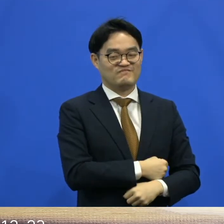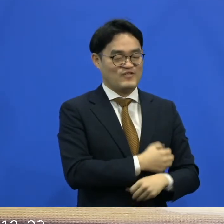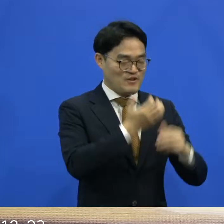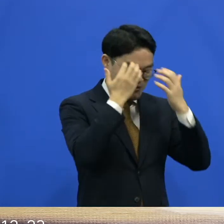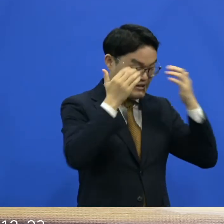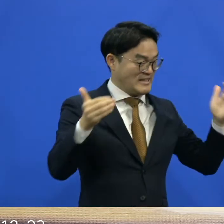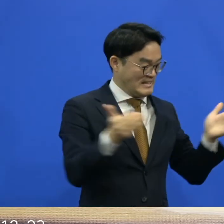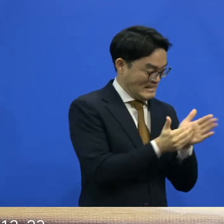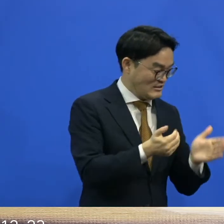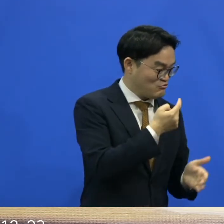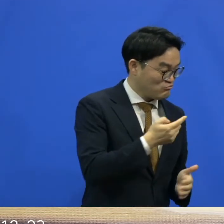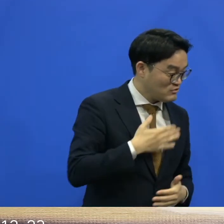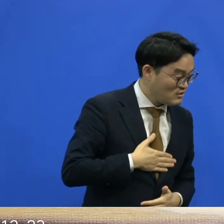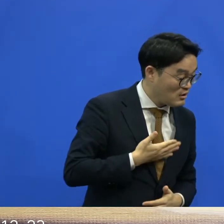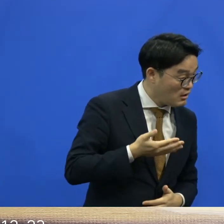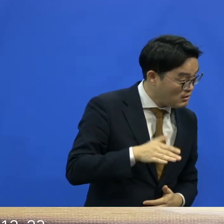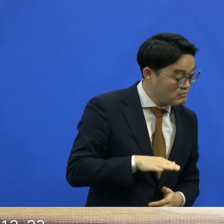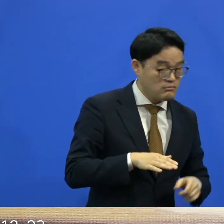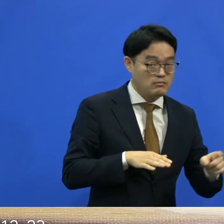희망이 사라져 버렸어요.